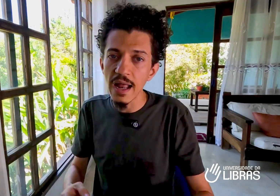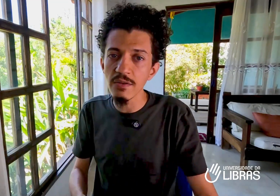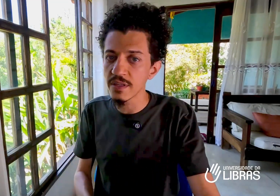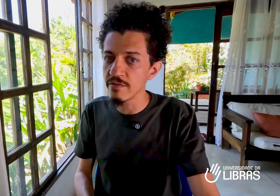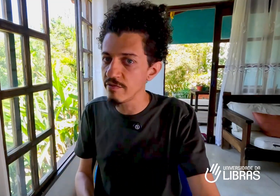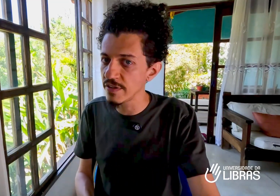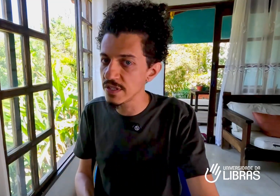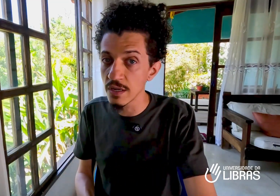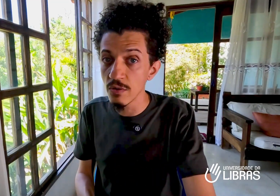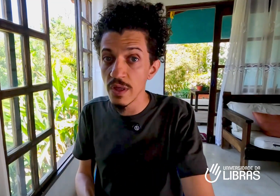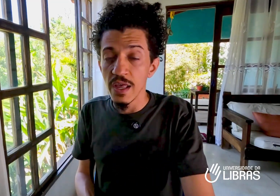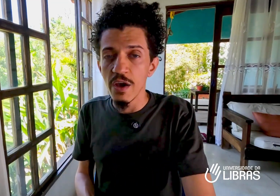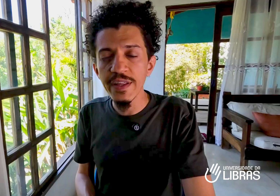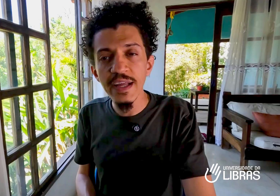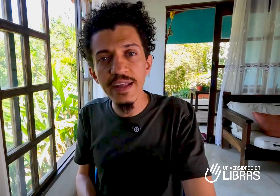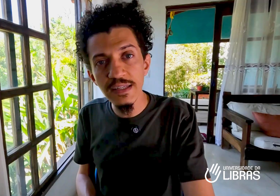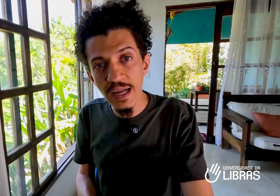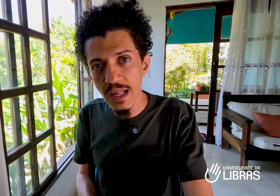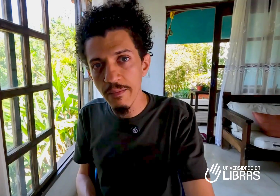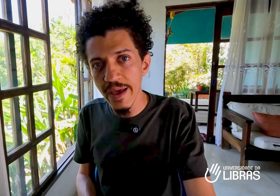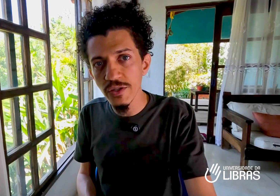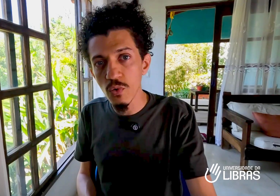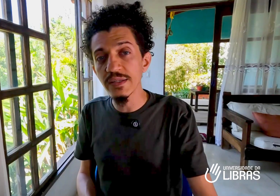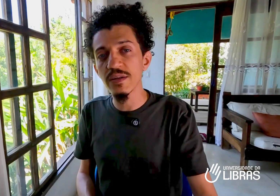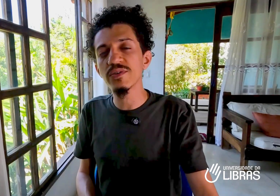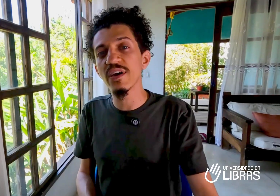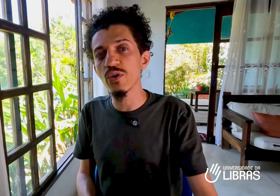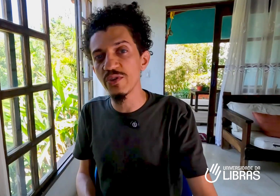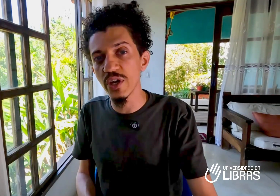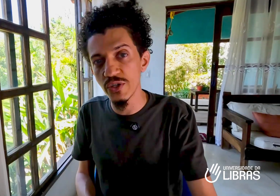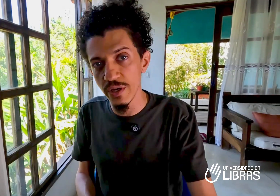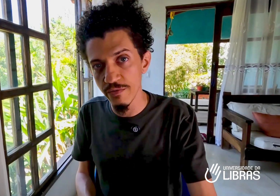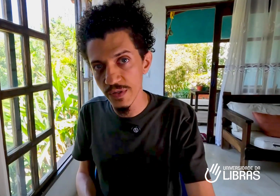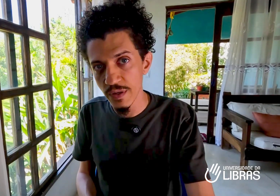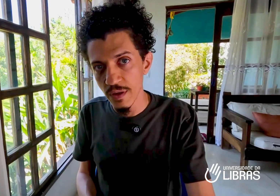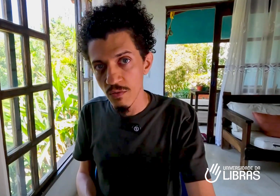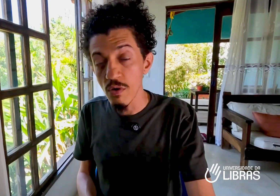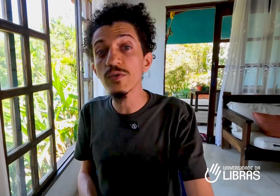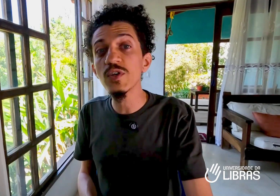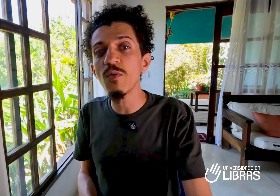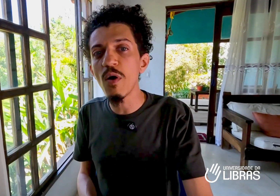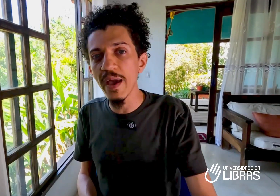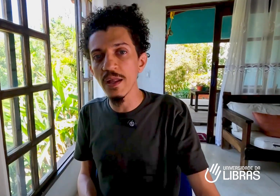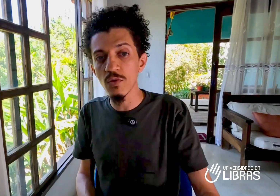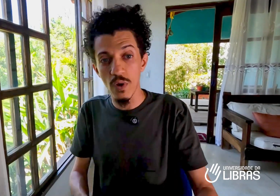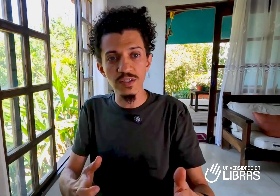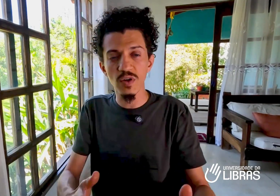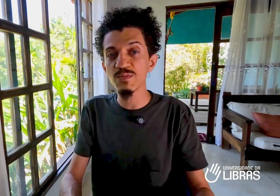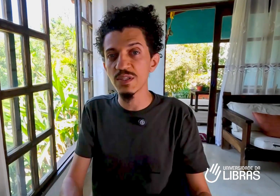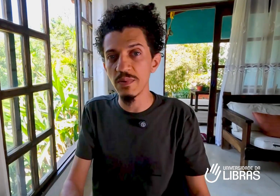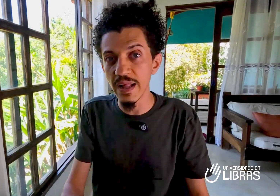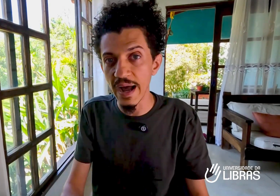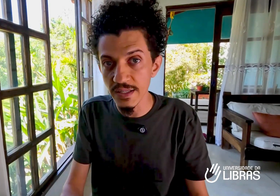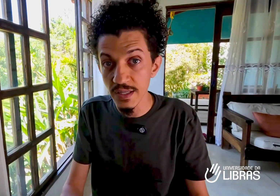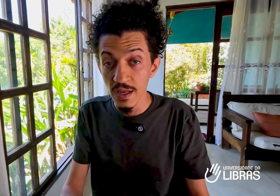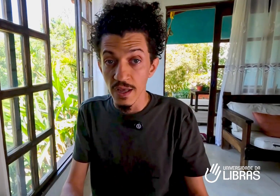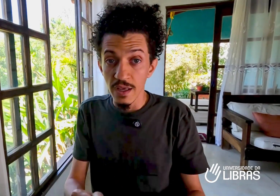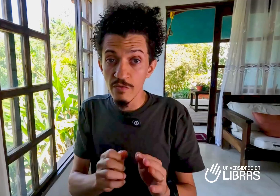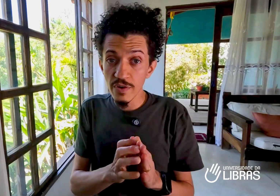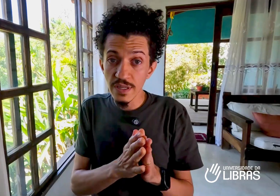que você está vivenciando, eu vou entender exatamente quais são os seus objetivos, qual que é o seu momento, quais são as possibilidades, e eu vou desenhar